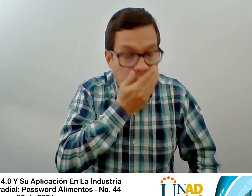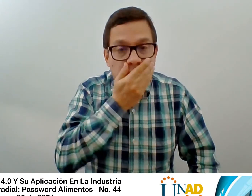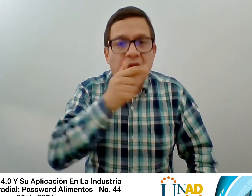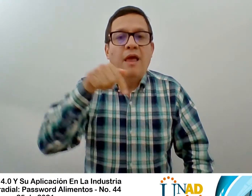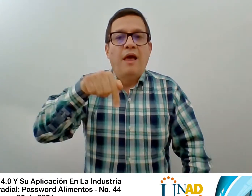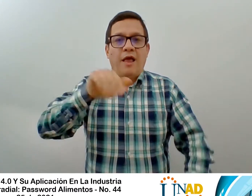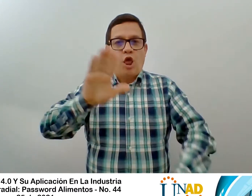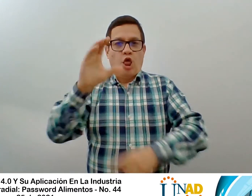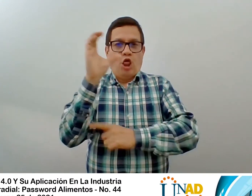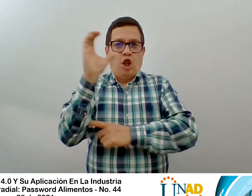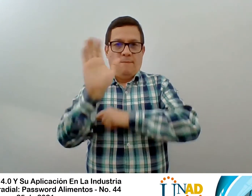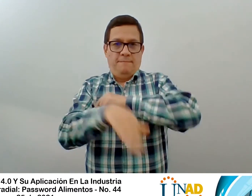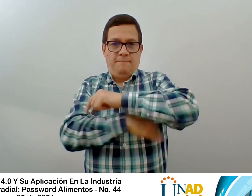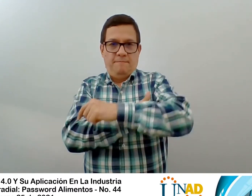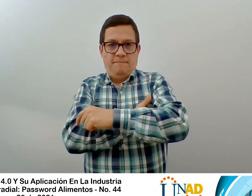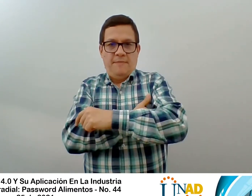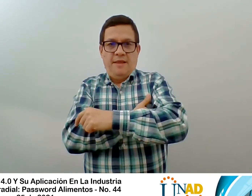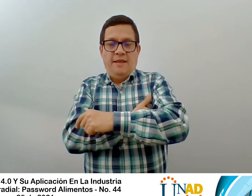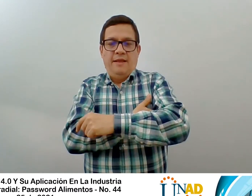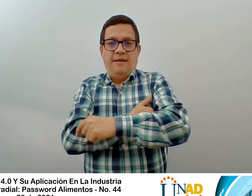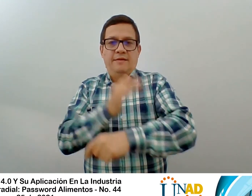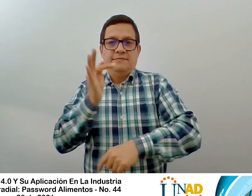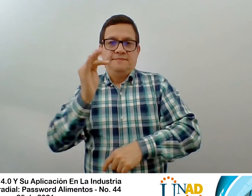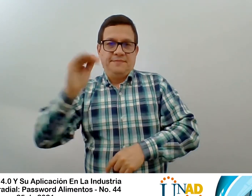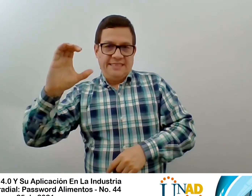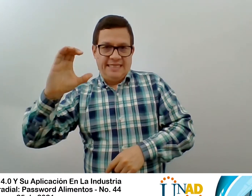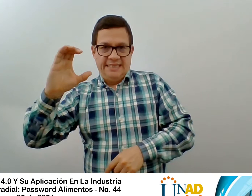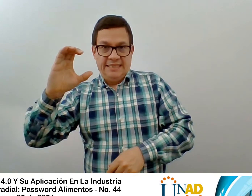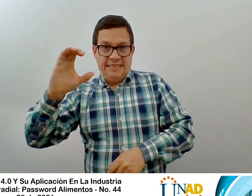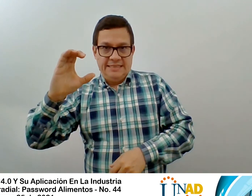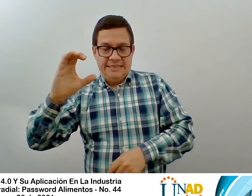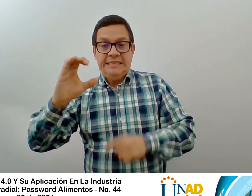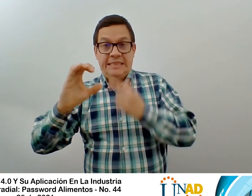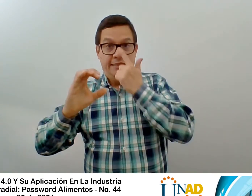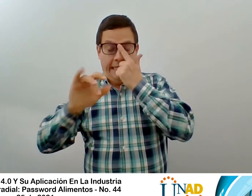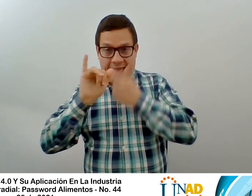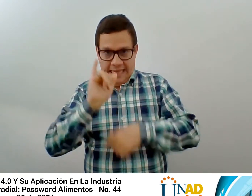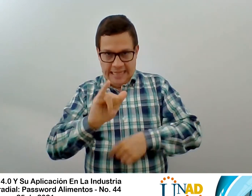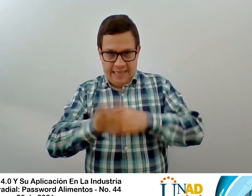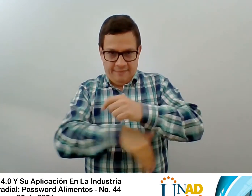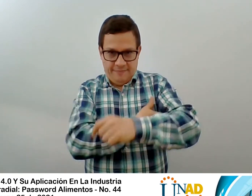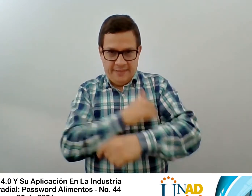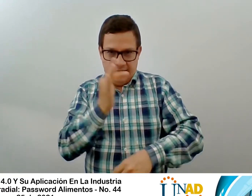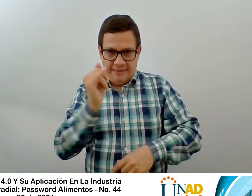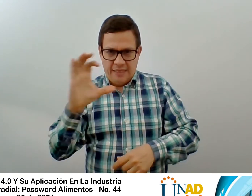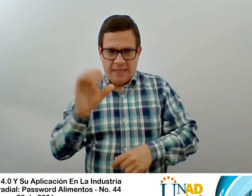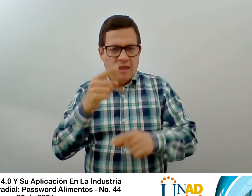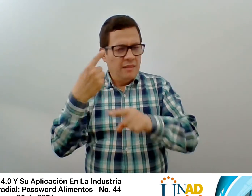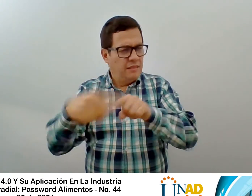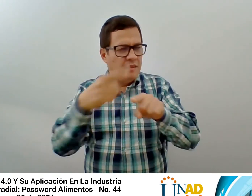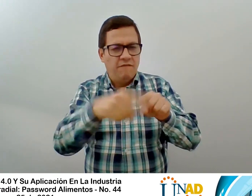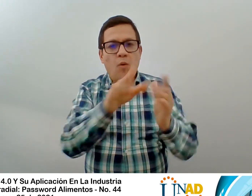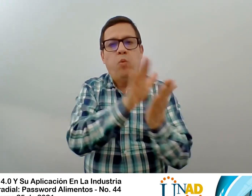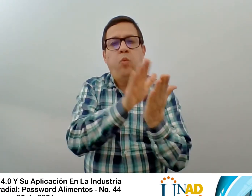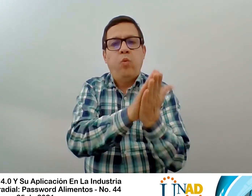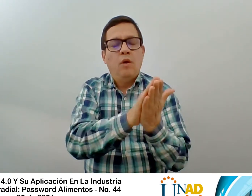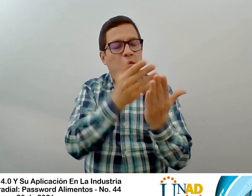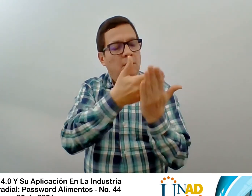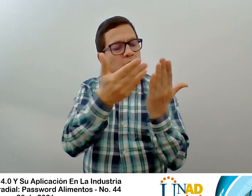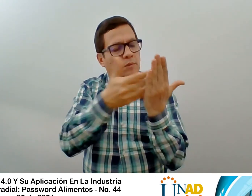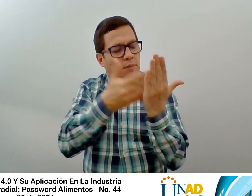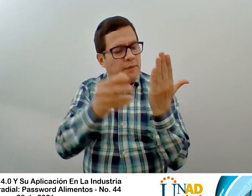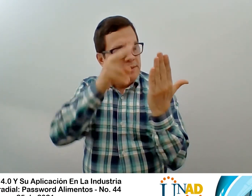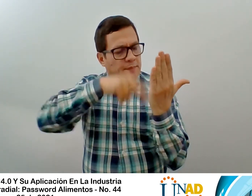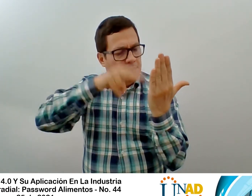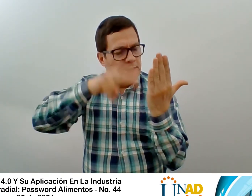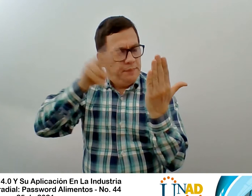ello? En Colombia tenemos el Ministerio de las TICs. El Ministerio de las TICs ha desarrollado diferentes documentos